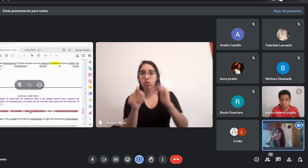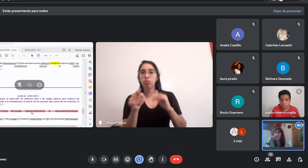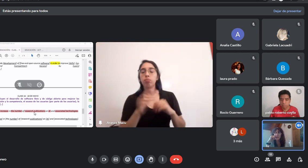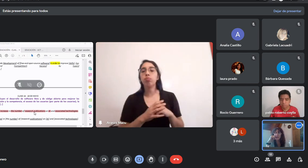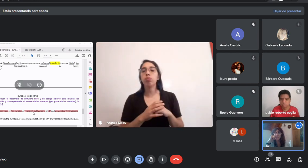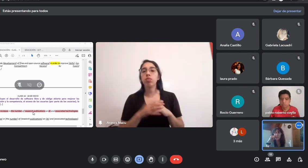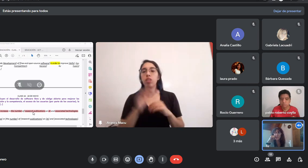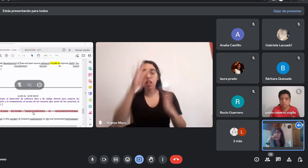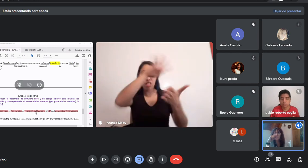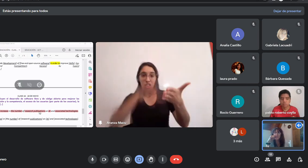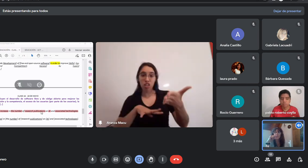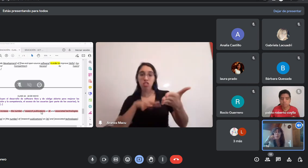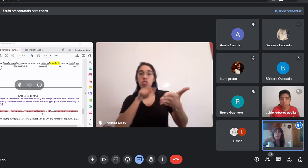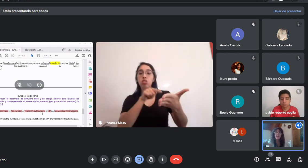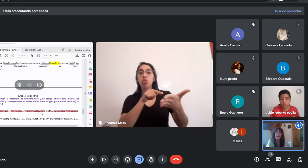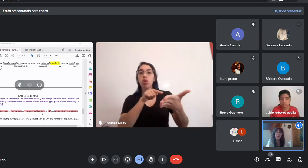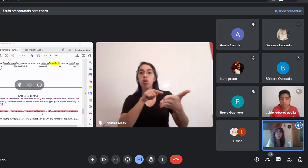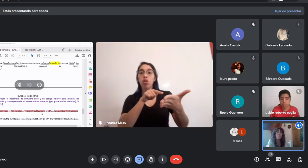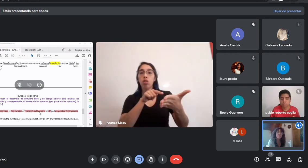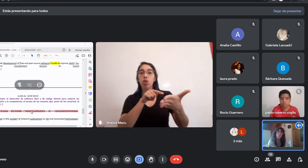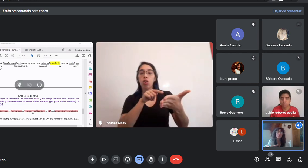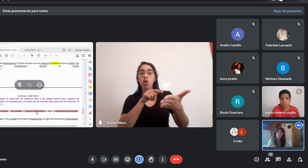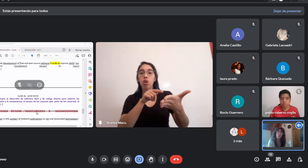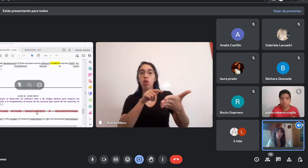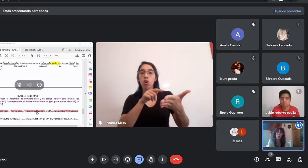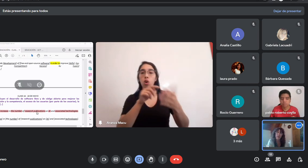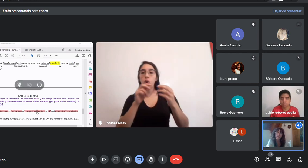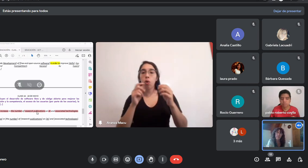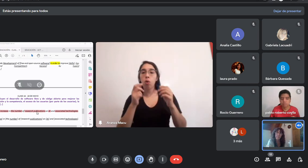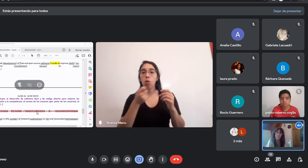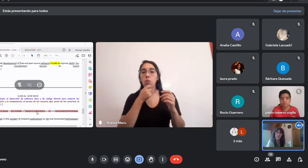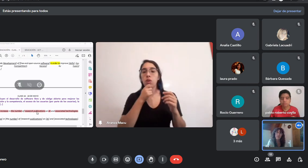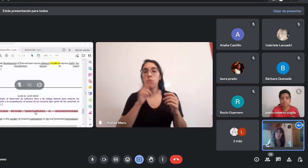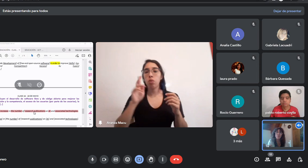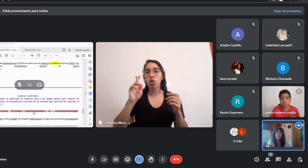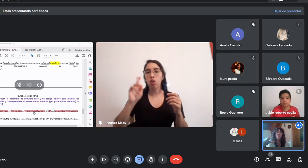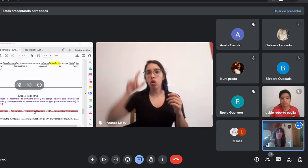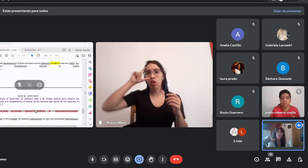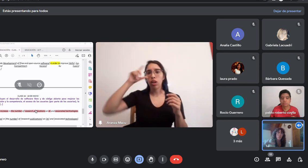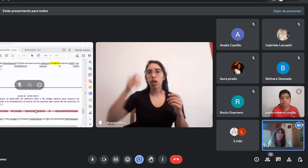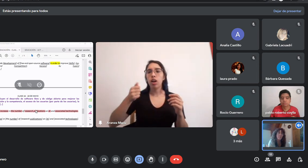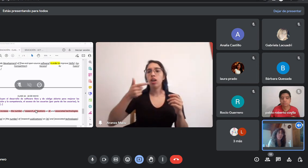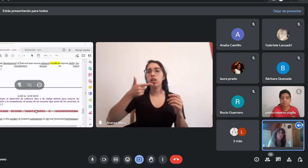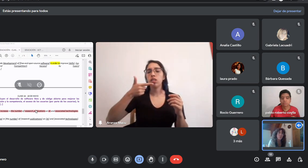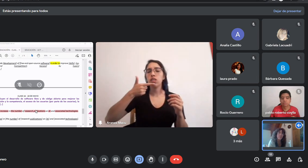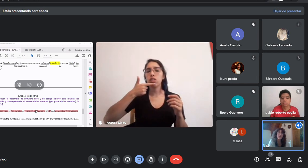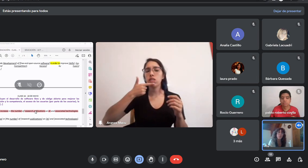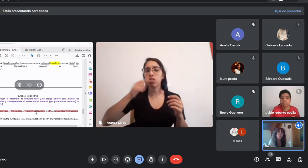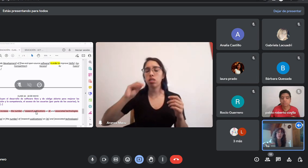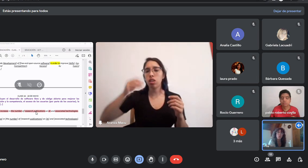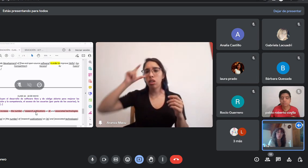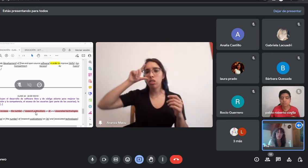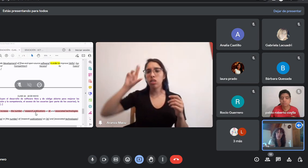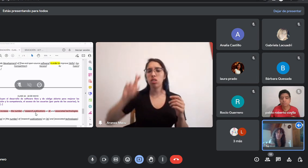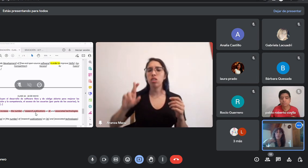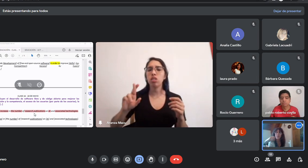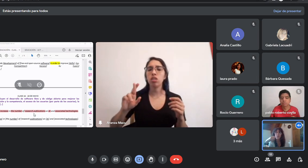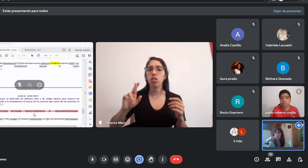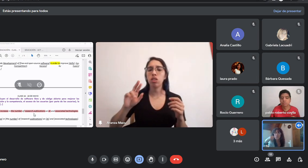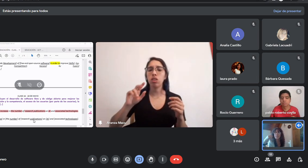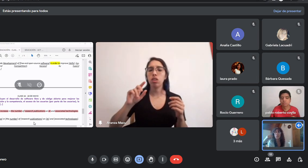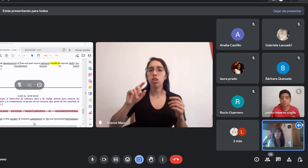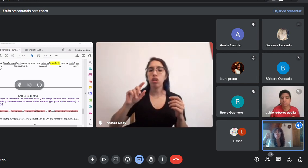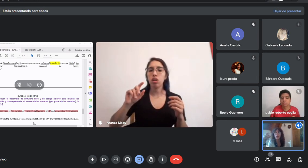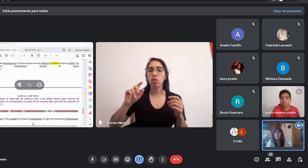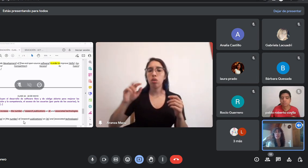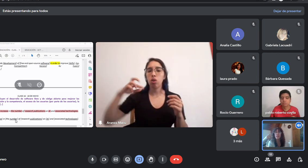tenemos Research Publications, un solo bloque. Entonces, el último sustantivo es el núcleo. Entonces,